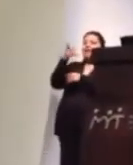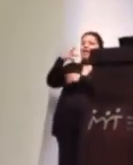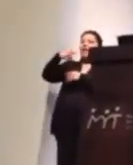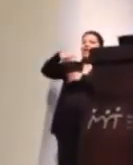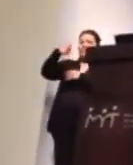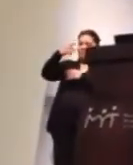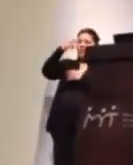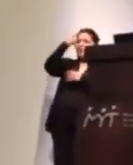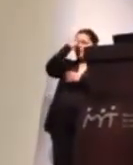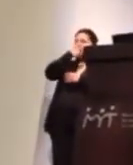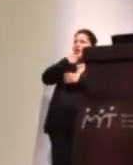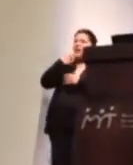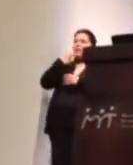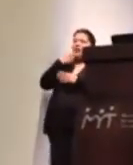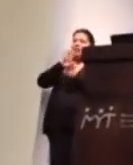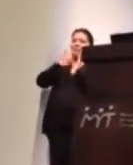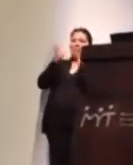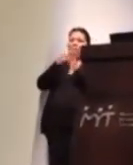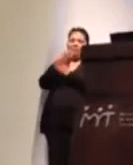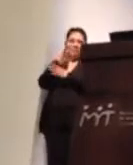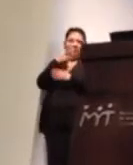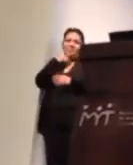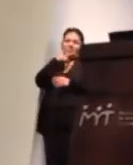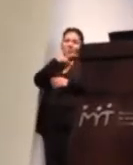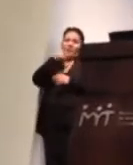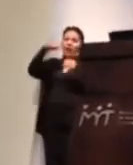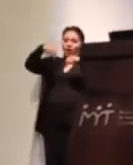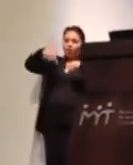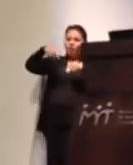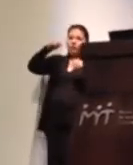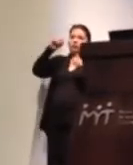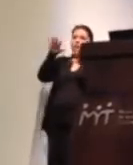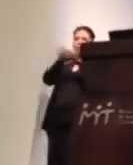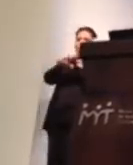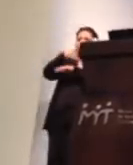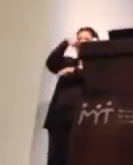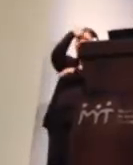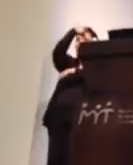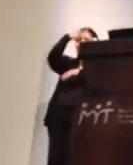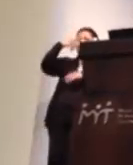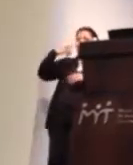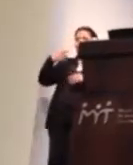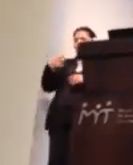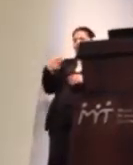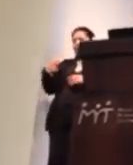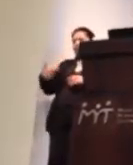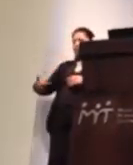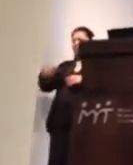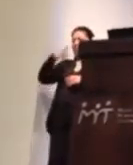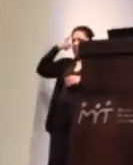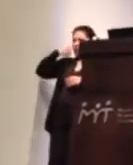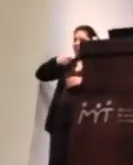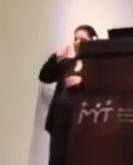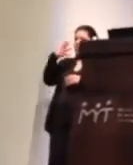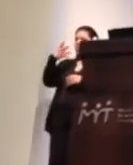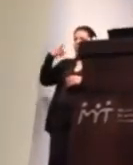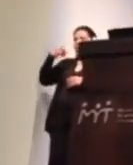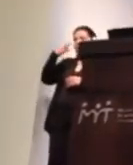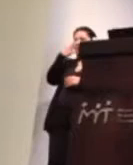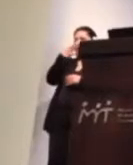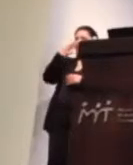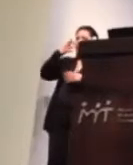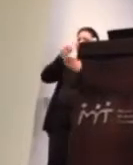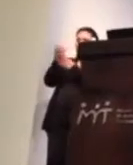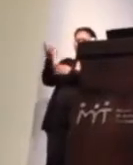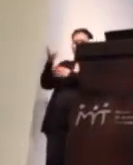¿Sí se acuerdan? Y ahora los niños se echan desde las 7 hasta las 7 de la tarde, 4 de la tarde, 3 de la